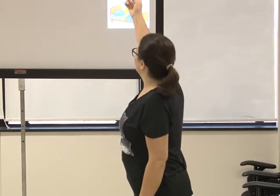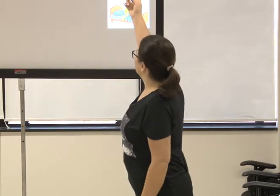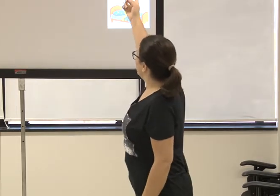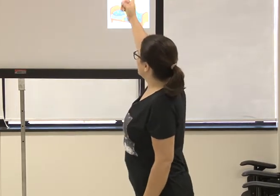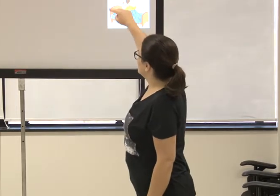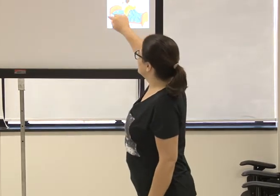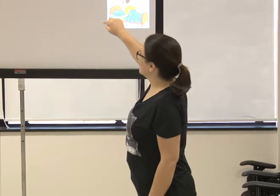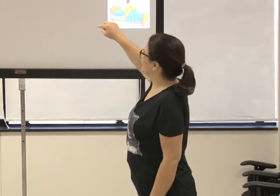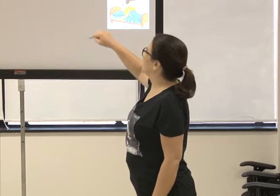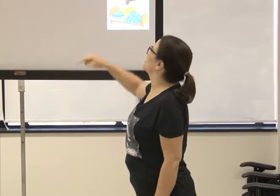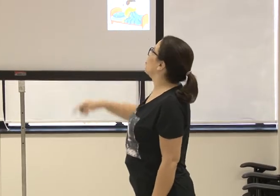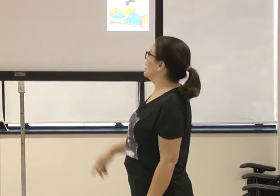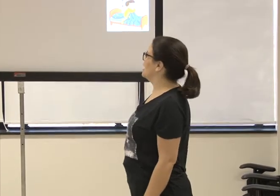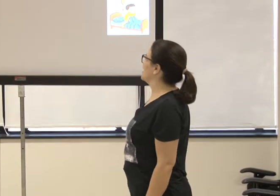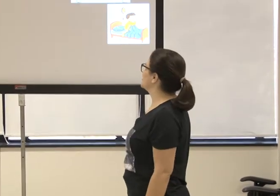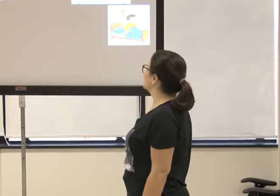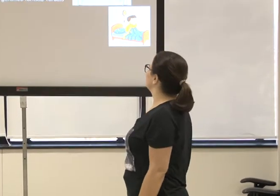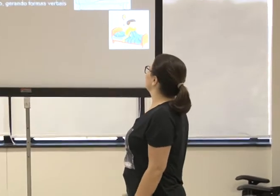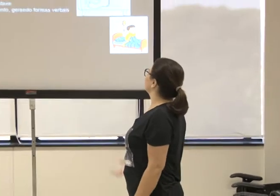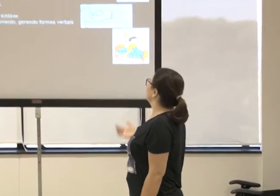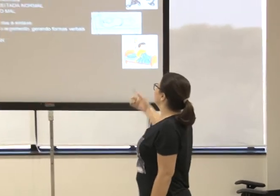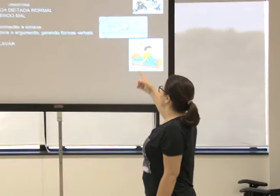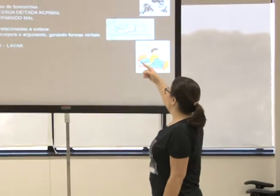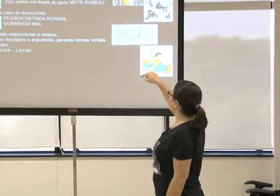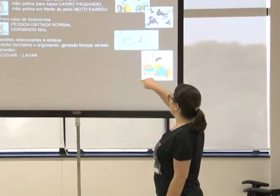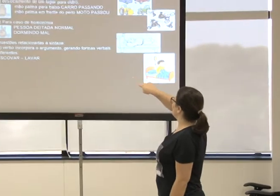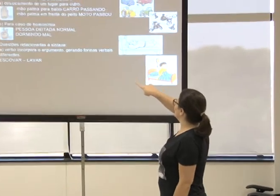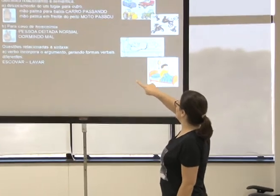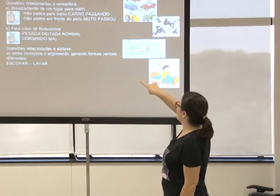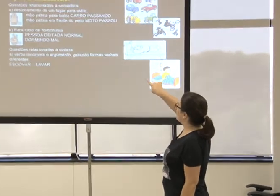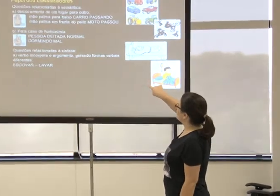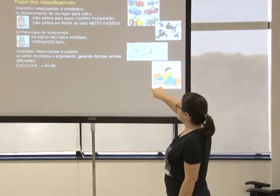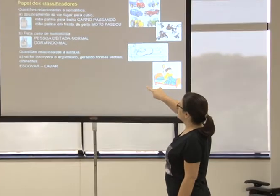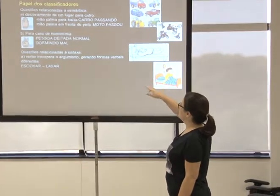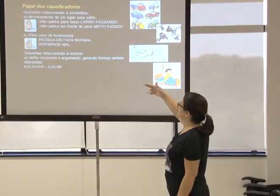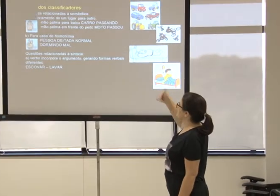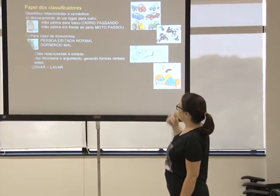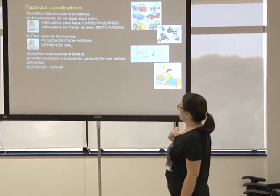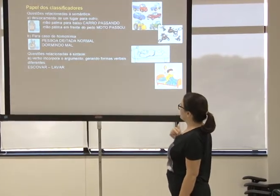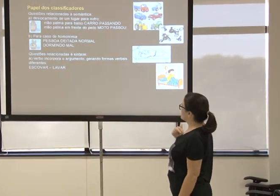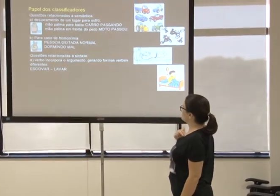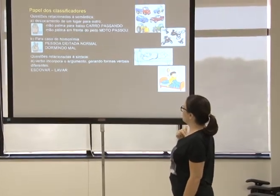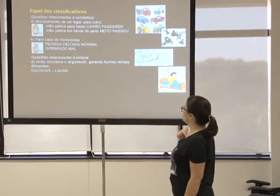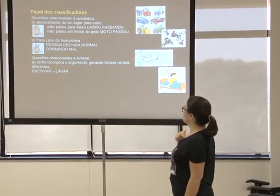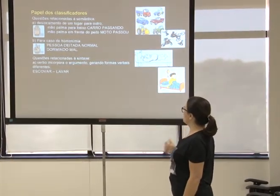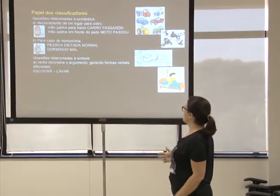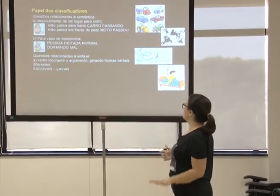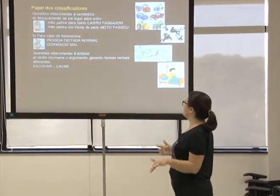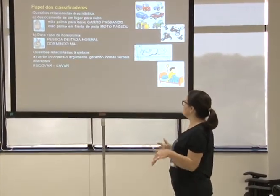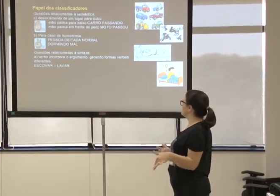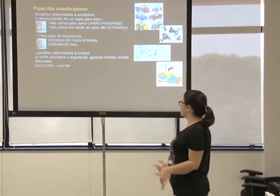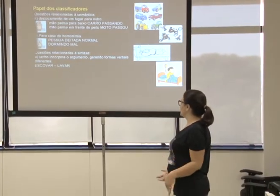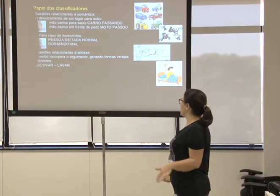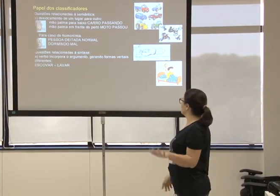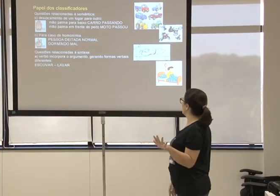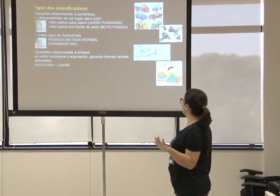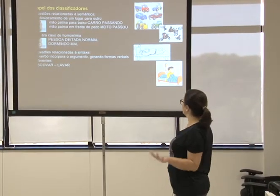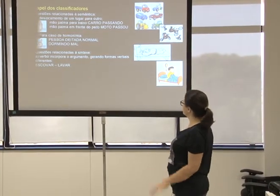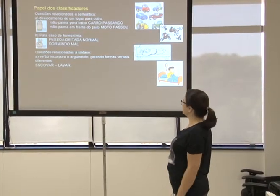E aí a gente tem cola quente. Aí vem ali o papel dos classificadores. Aí para caso de homonímia, uma pessoa deitada ou uma pessoa